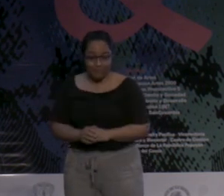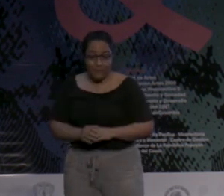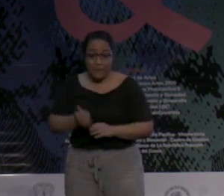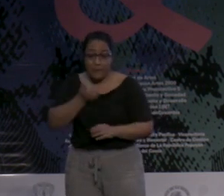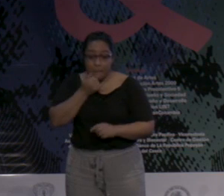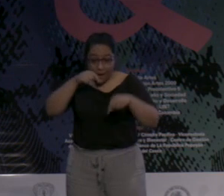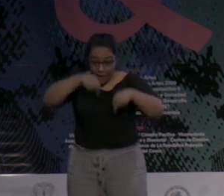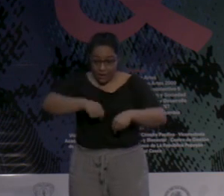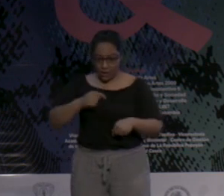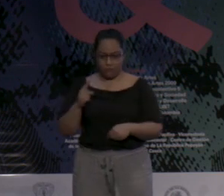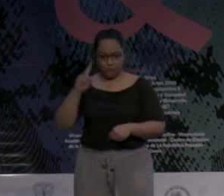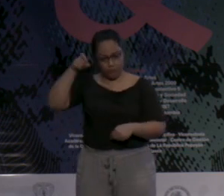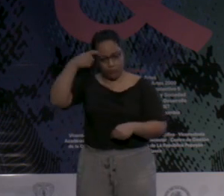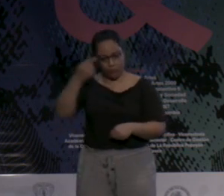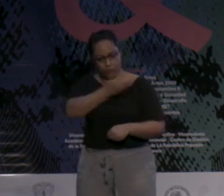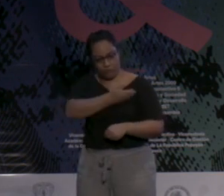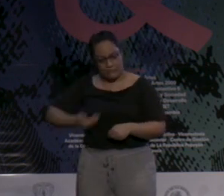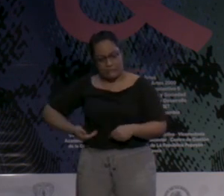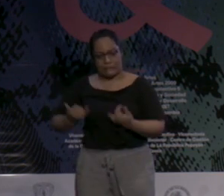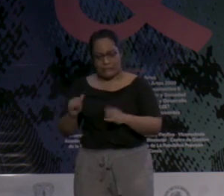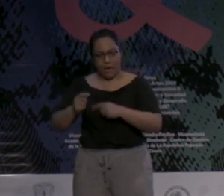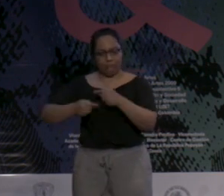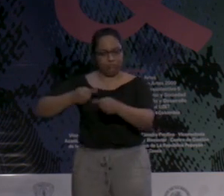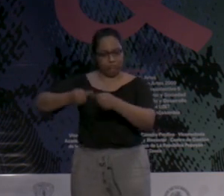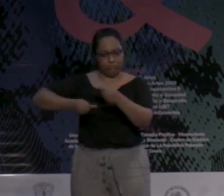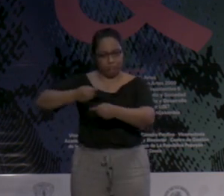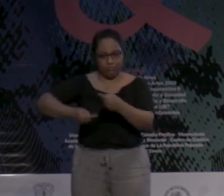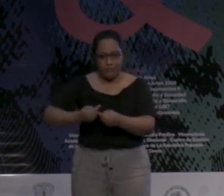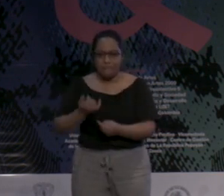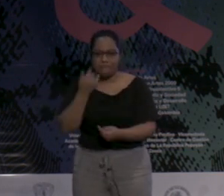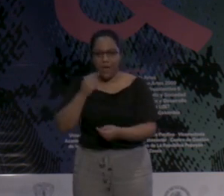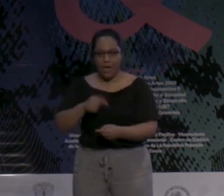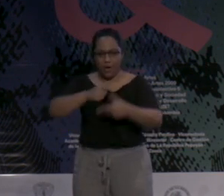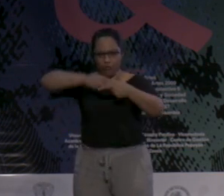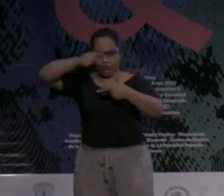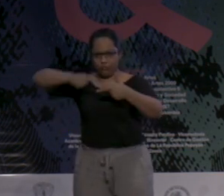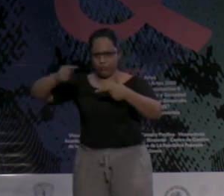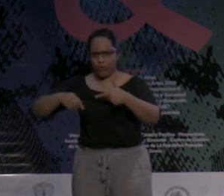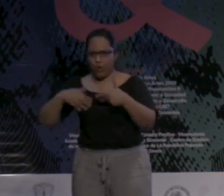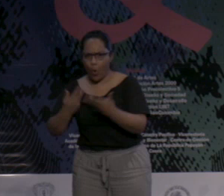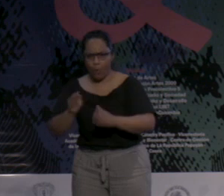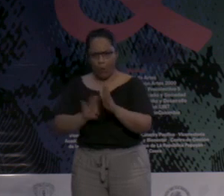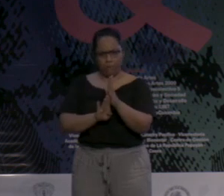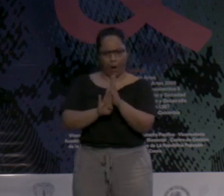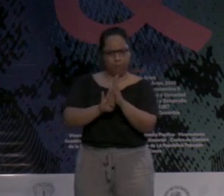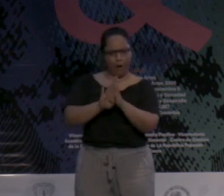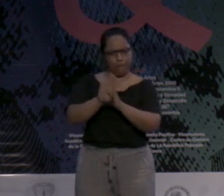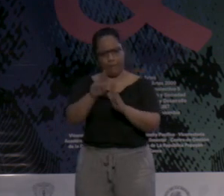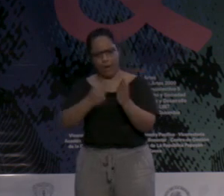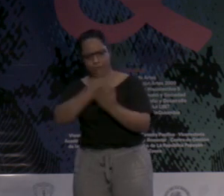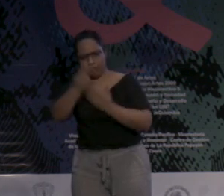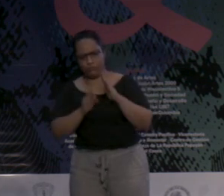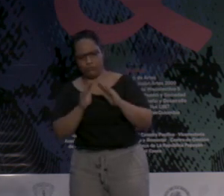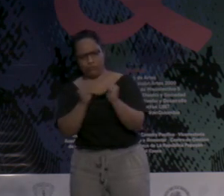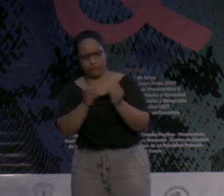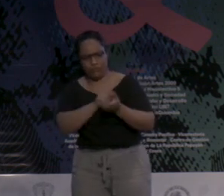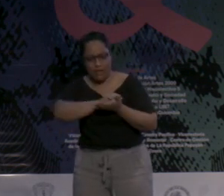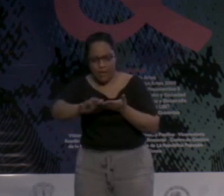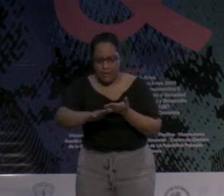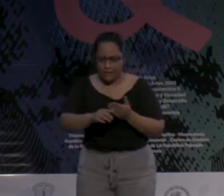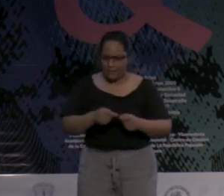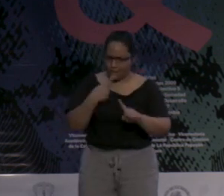nuestros gobiernos han entregado como las cifras de los índices de progreso de sus programas de vivienda gratis, la única